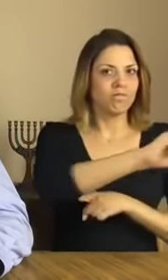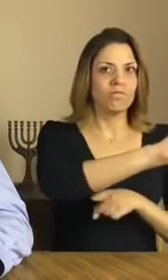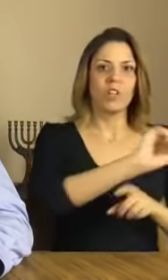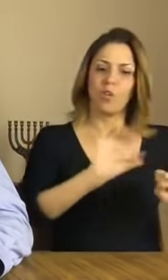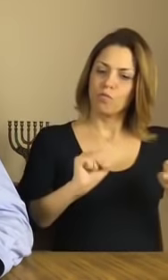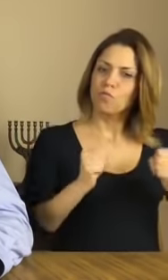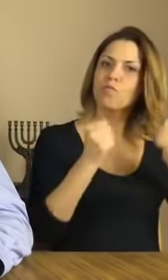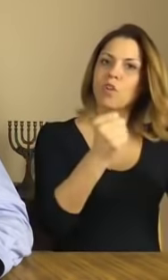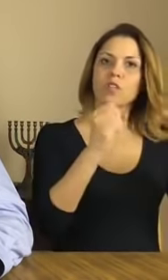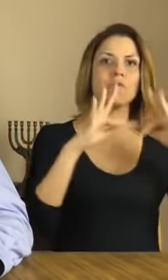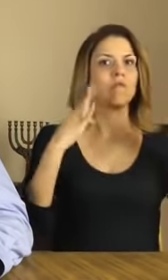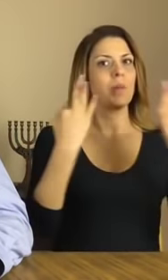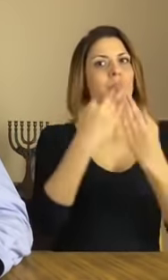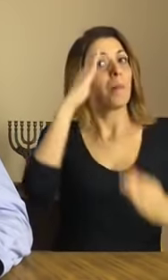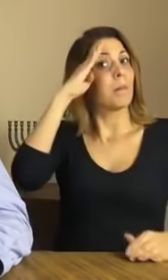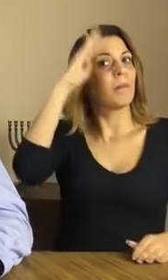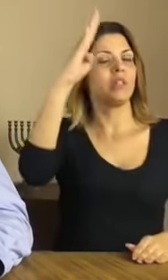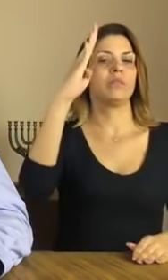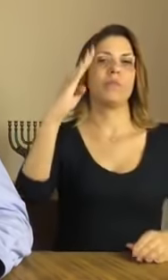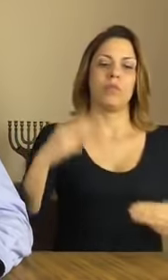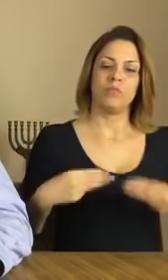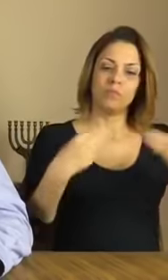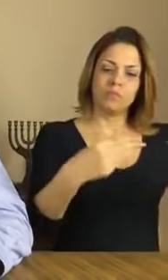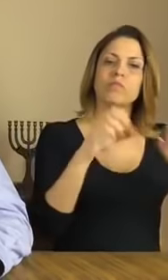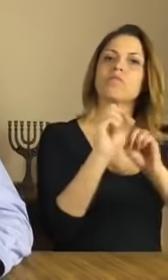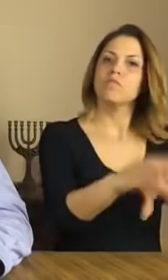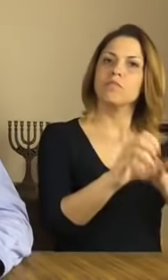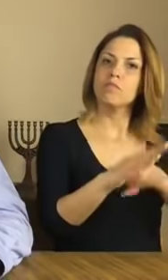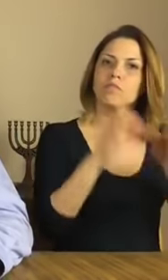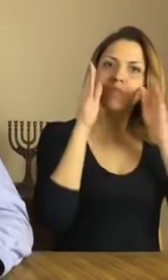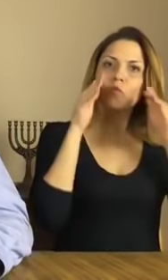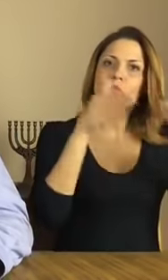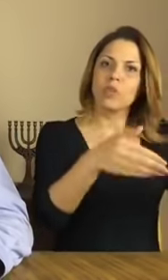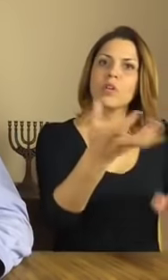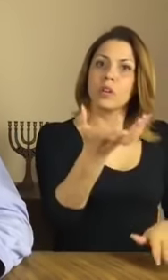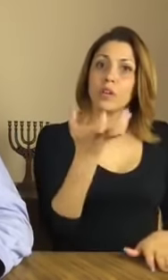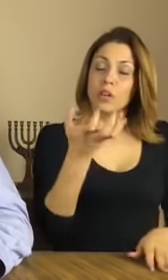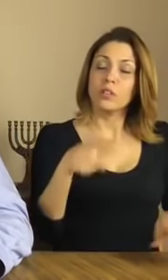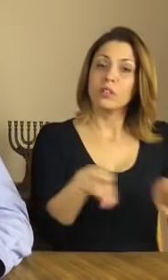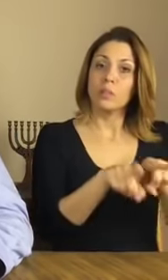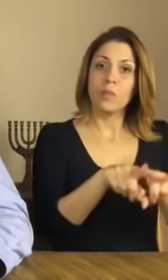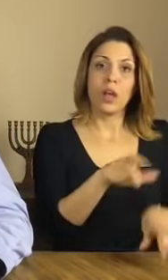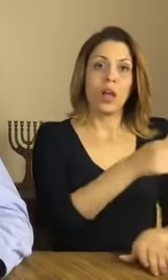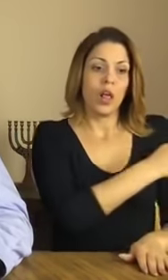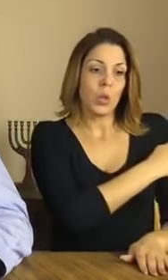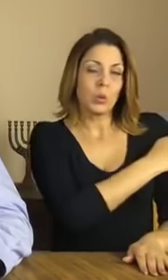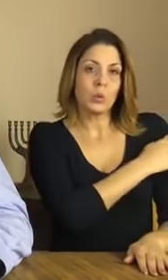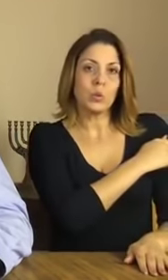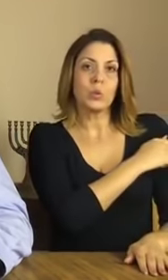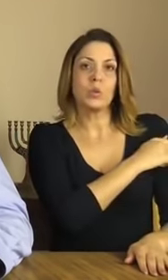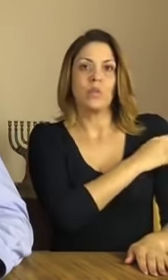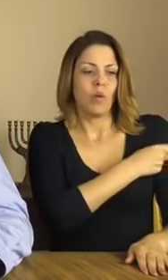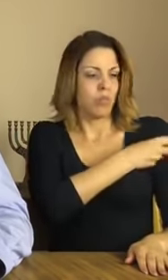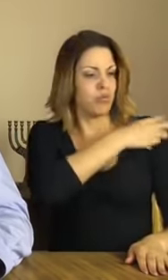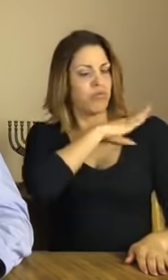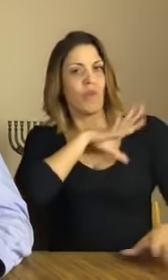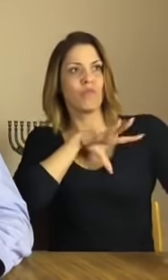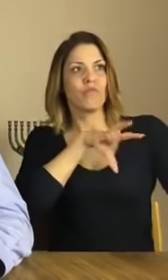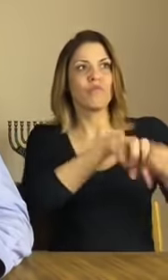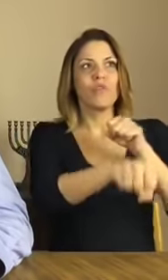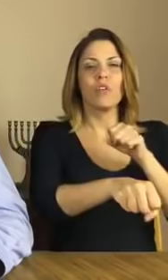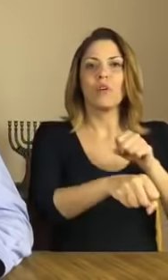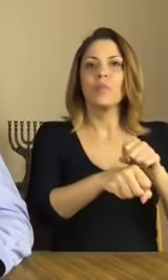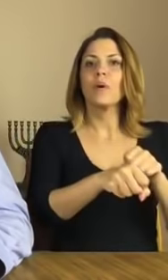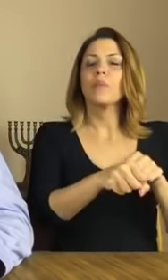no ministério da educação e queremos que a garotada também se fome de acordo com o currículo que ela vem a